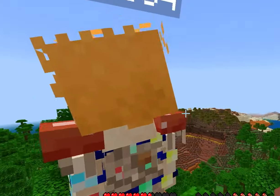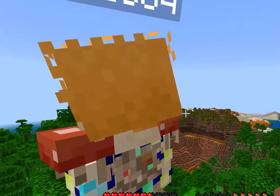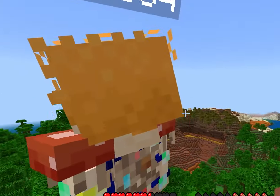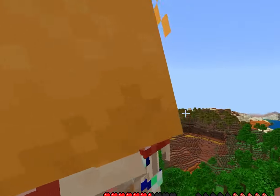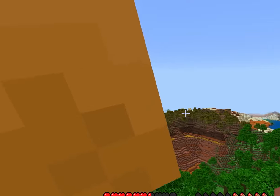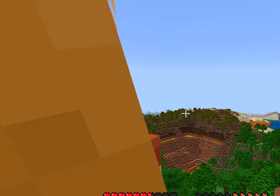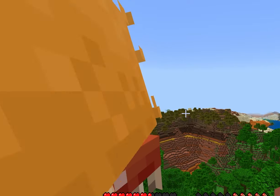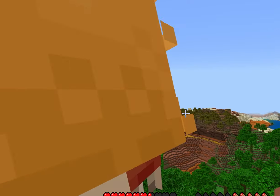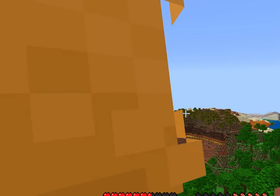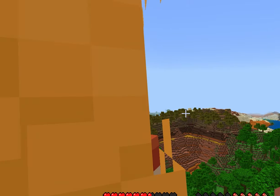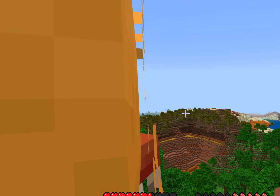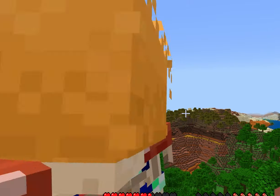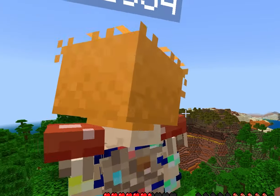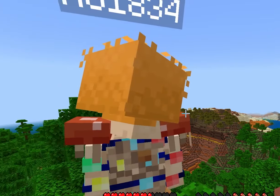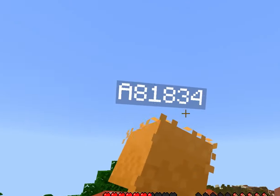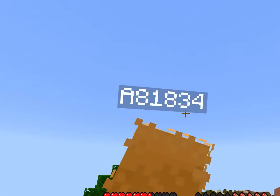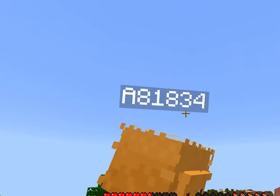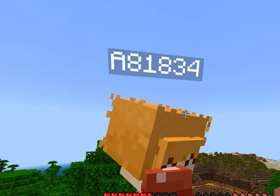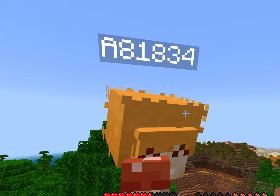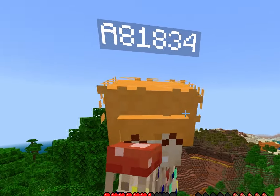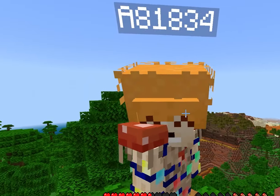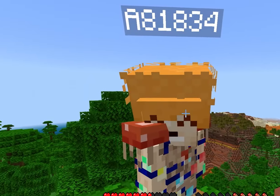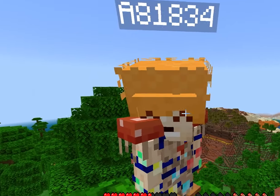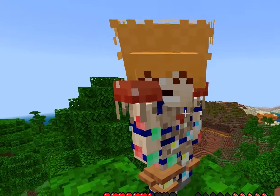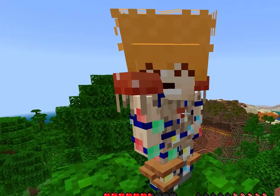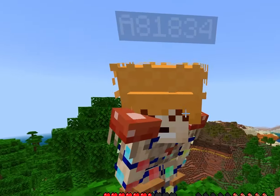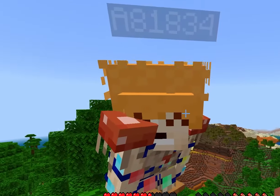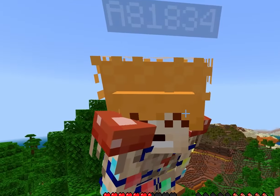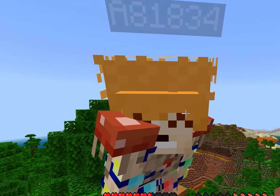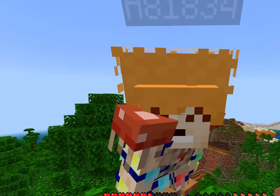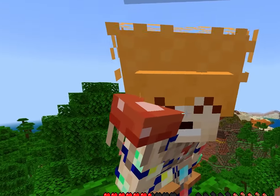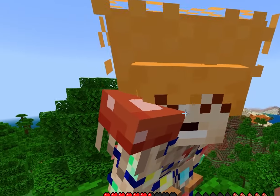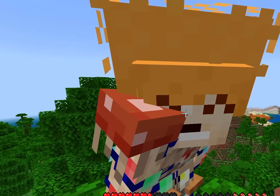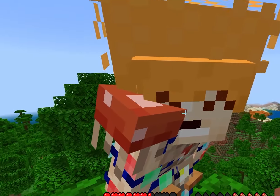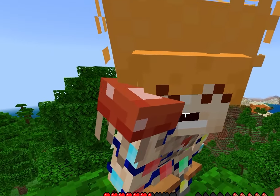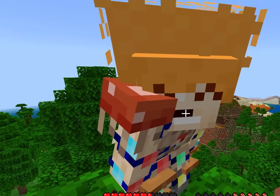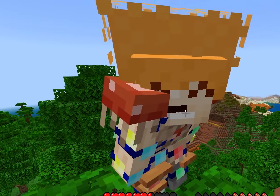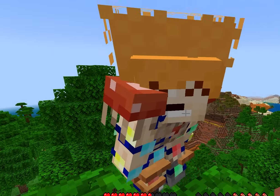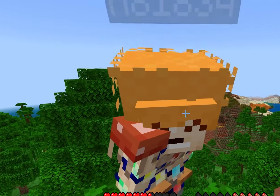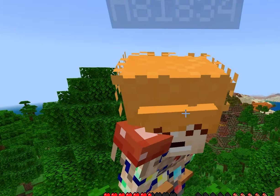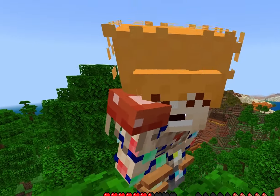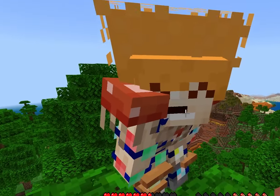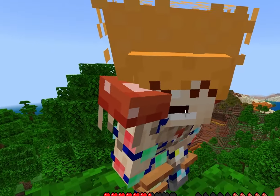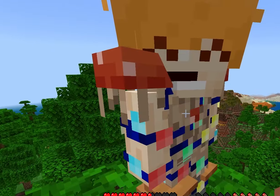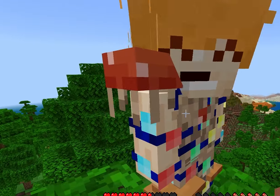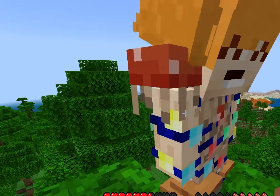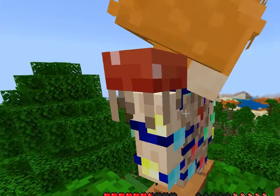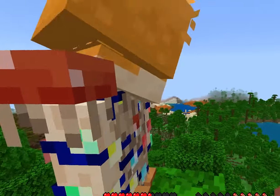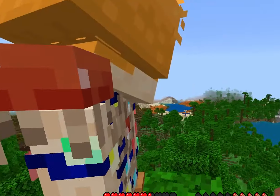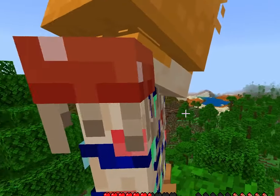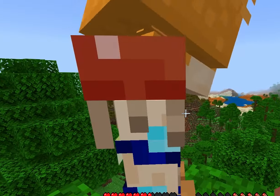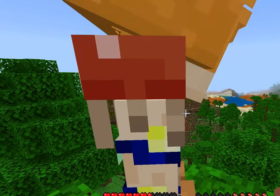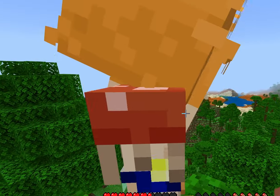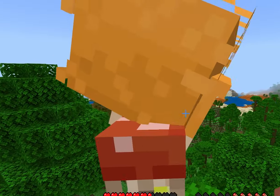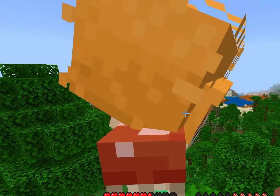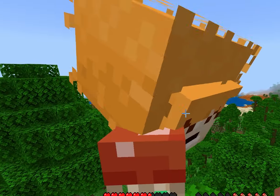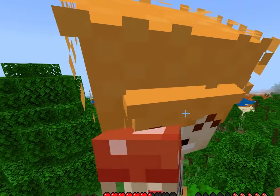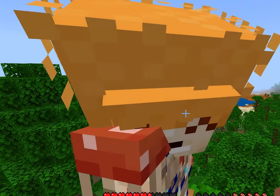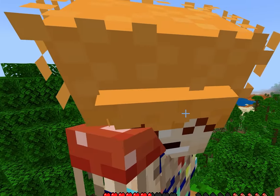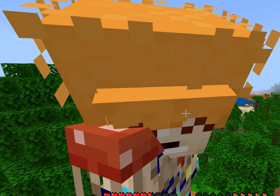わー汚っうんすごく汚いですねほんとですか、そんなこと言っても落としますよ結果あ